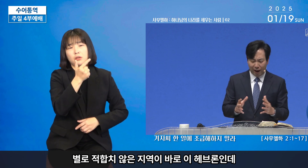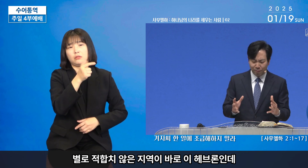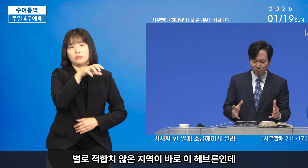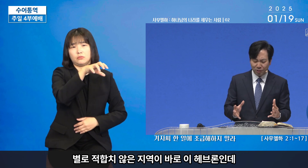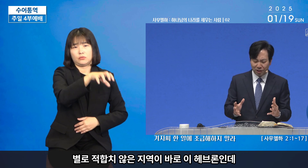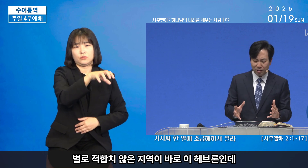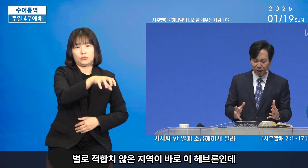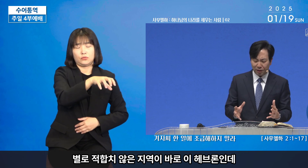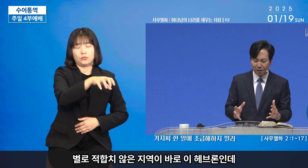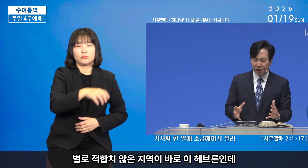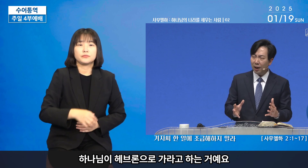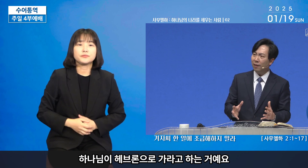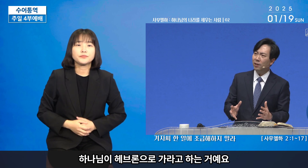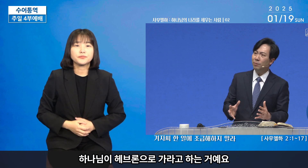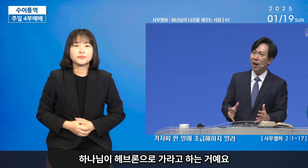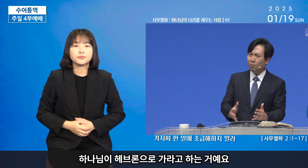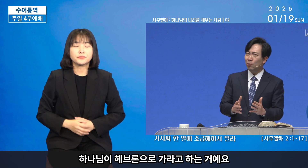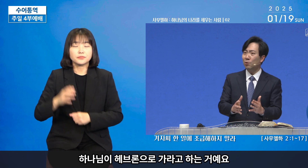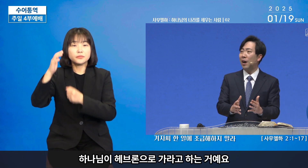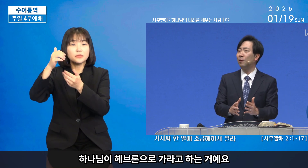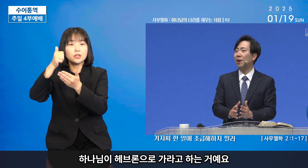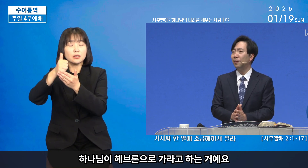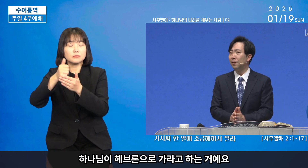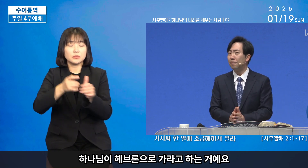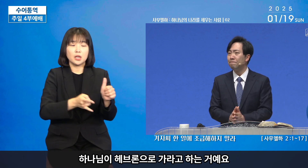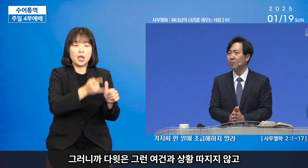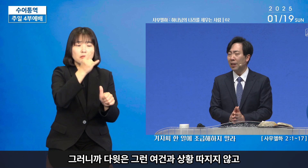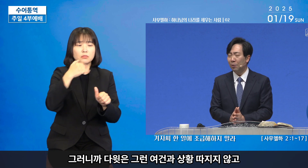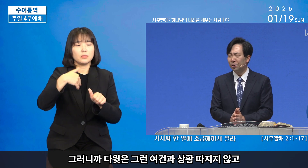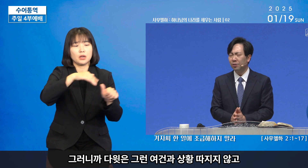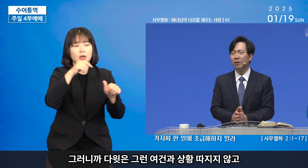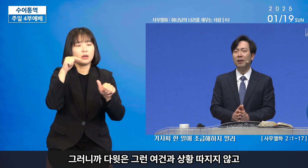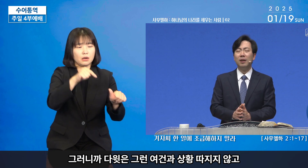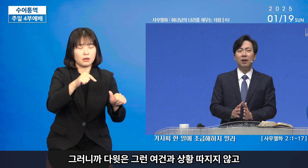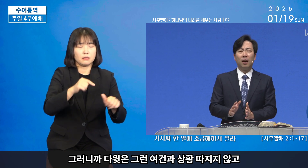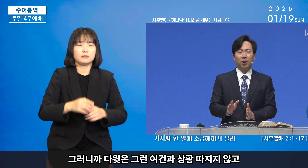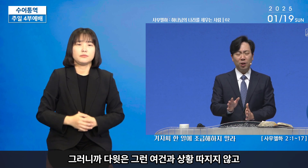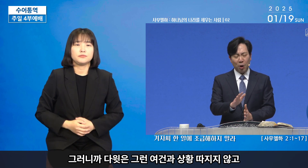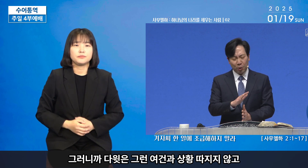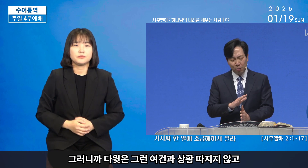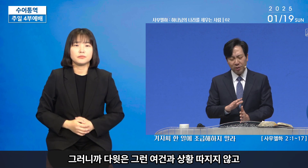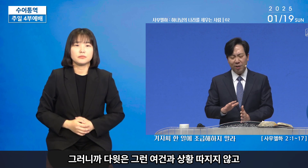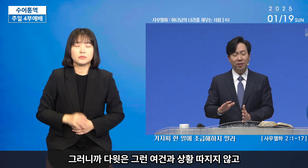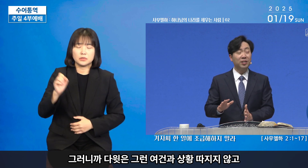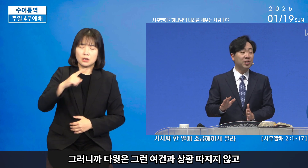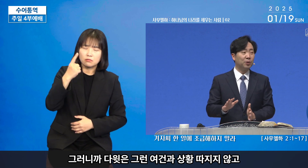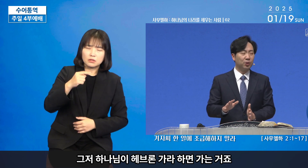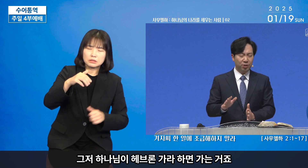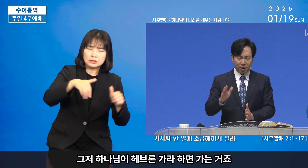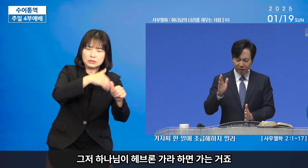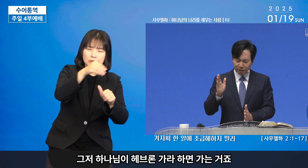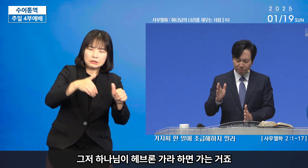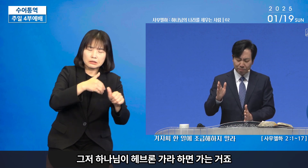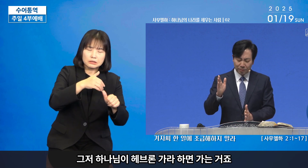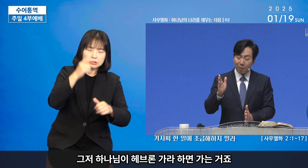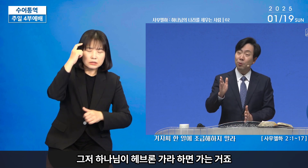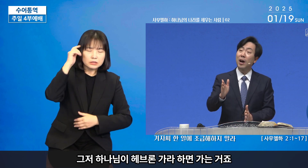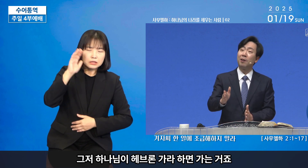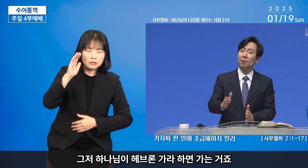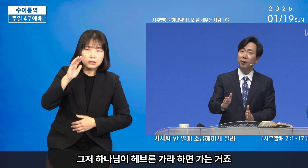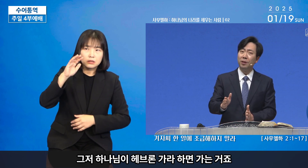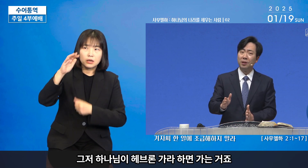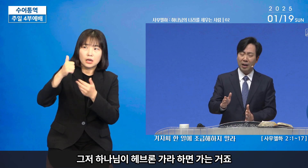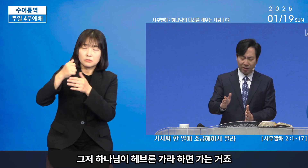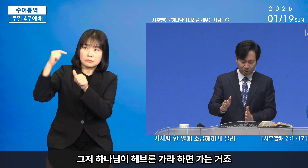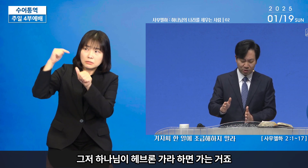이 헤브론인데 하나님의 헤브론으로 가라고 하는 거예요. 그러니까 다윗은 그런 여건과 상황 따지지 않고 그죠? 하나님 헤브론